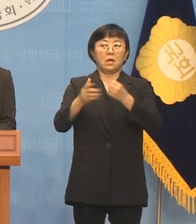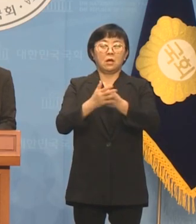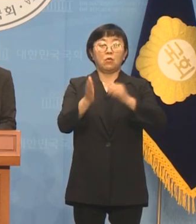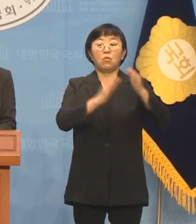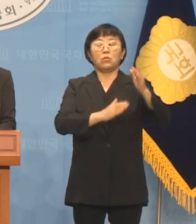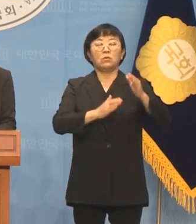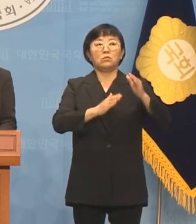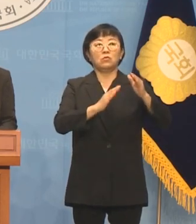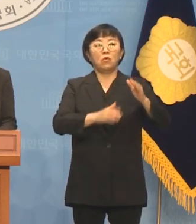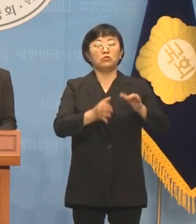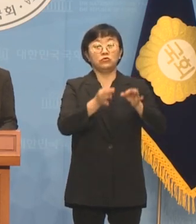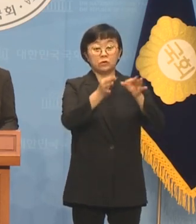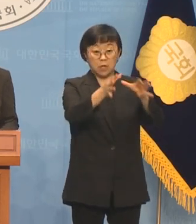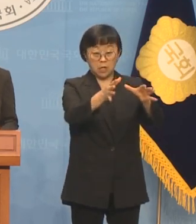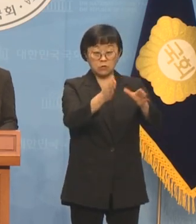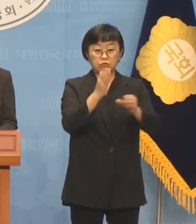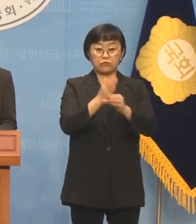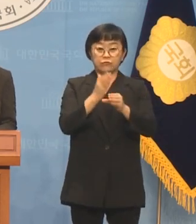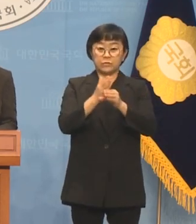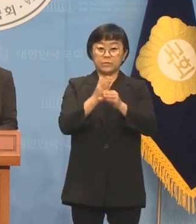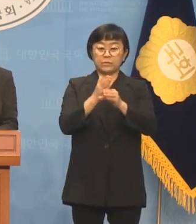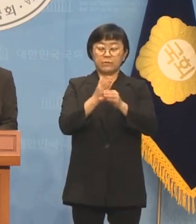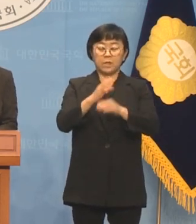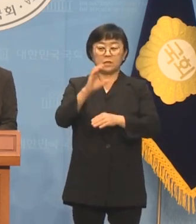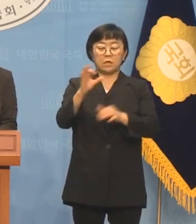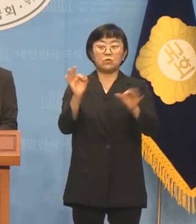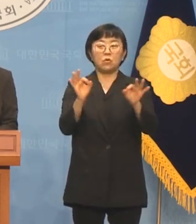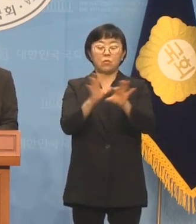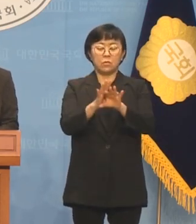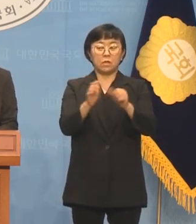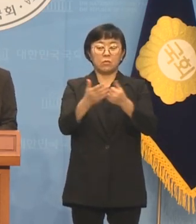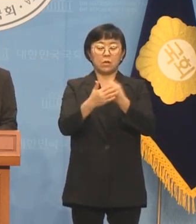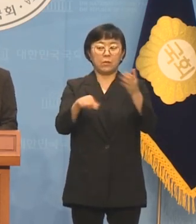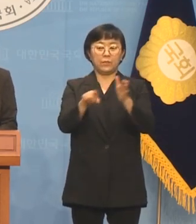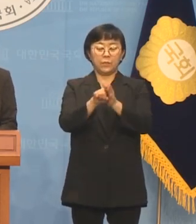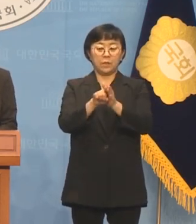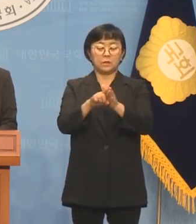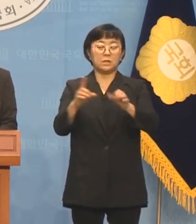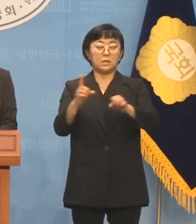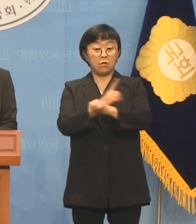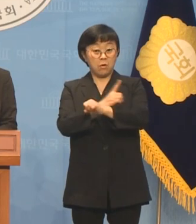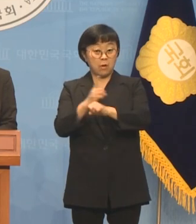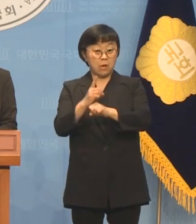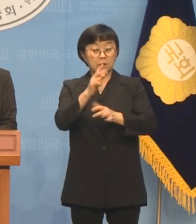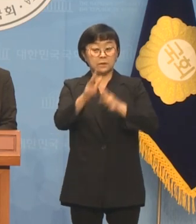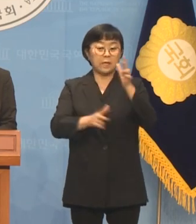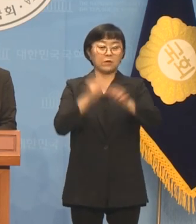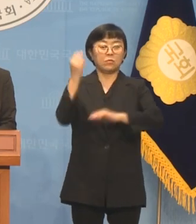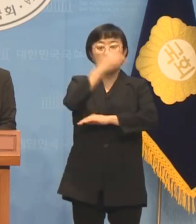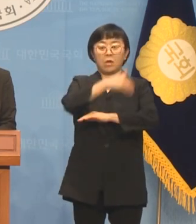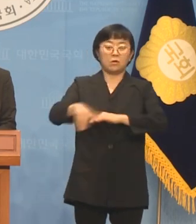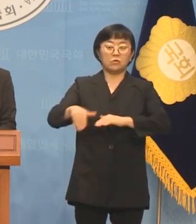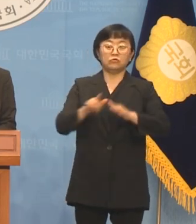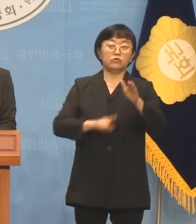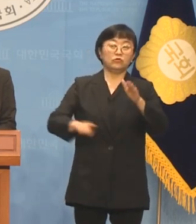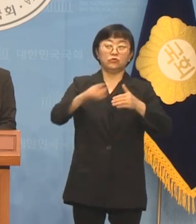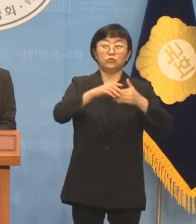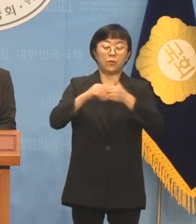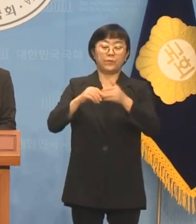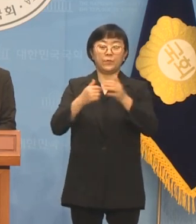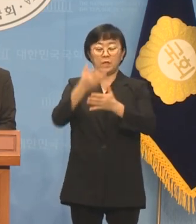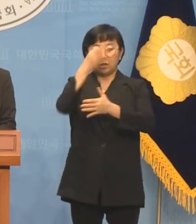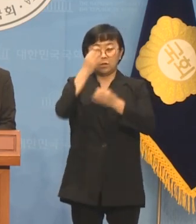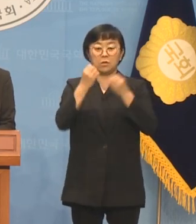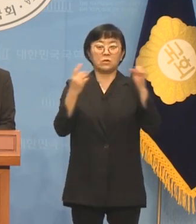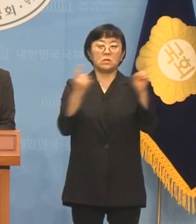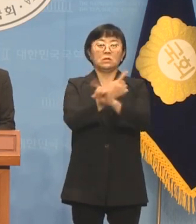투자의 주체가 되어서 탈탄소 산업 전환과 디지털 산업 전략을 주도하고